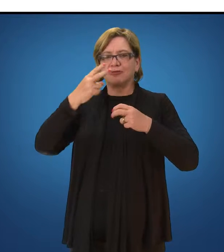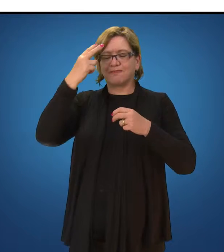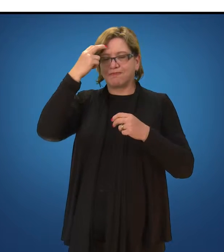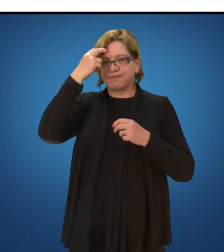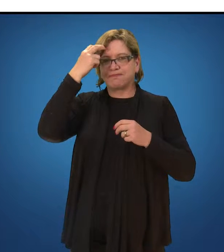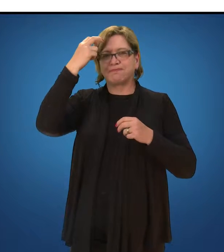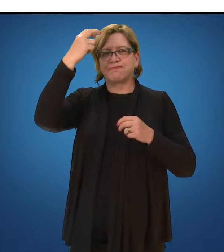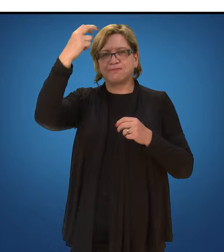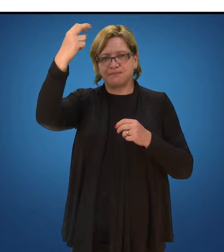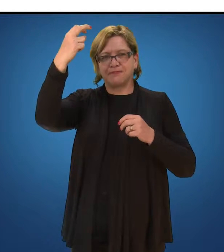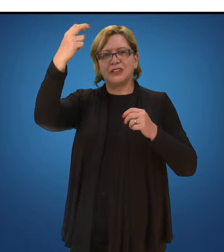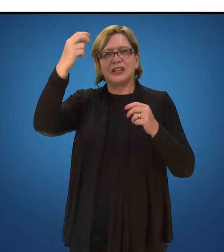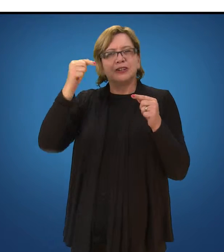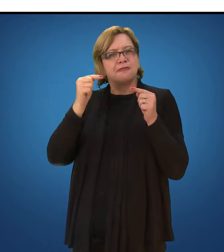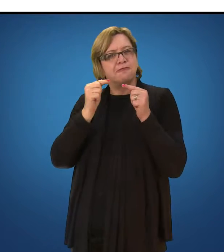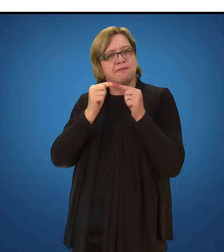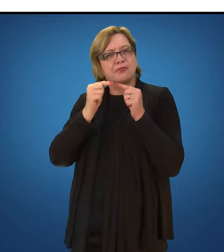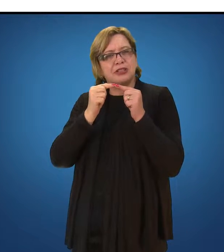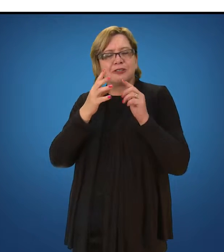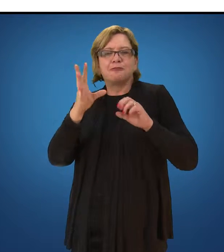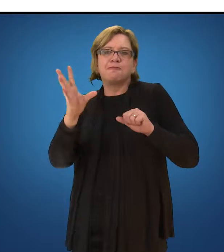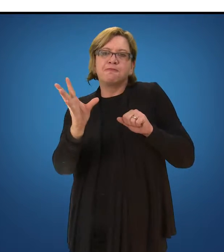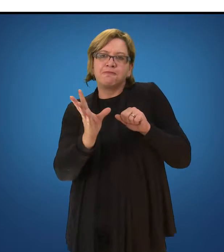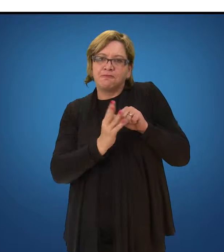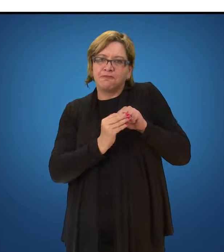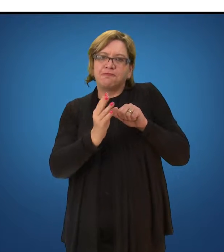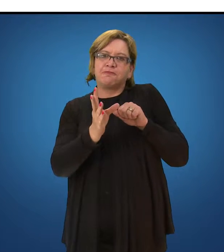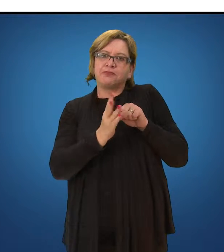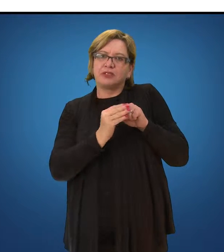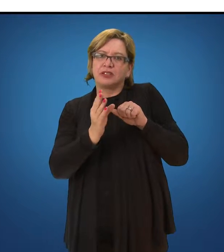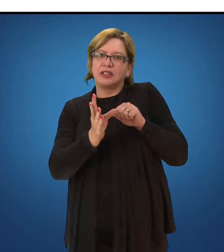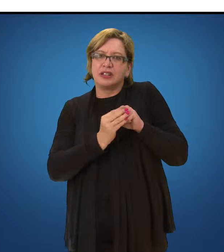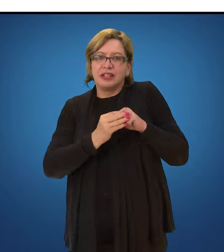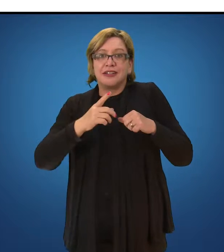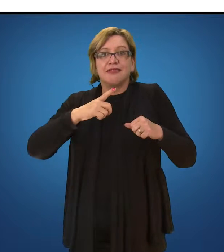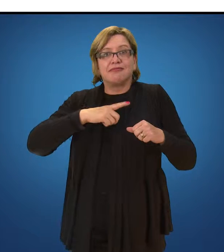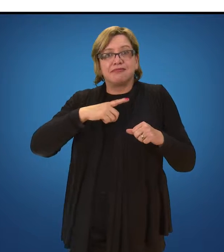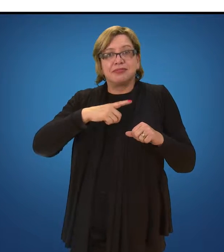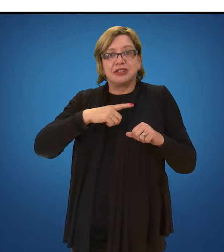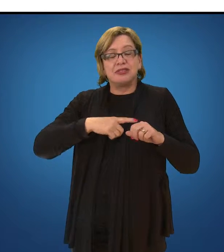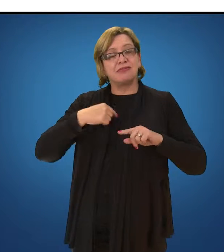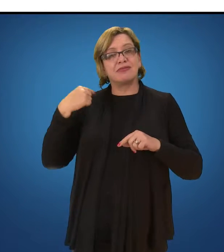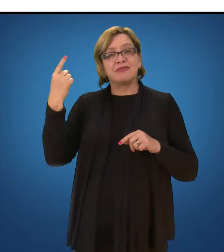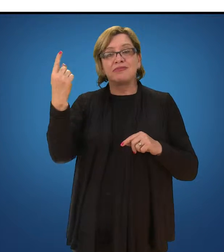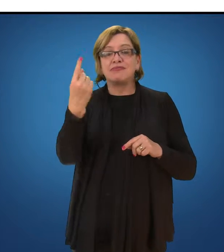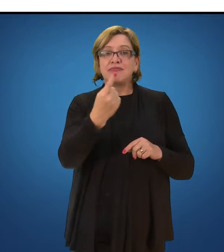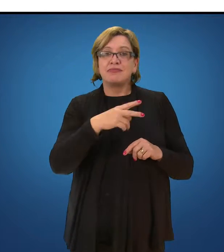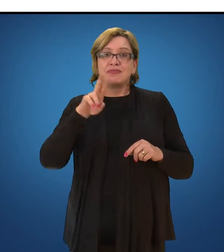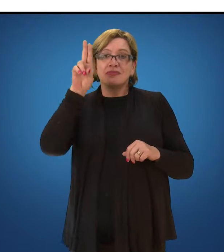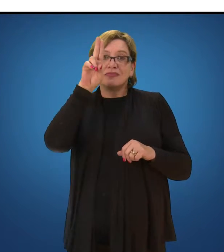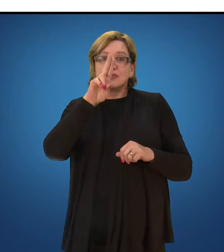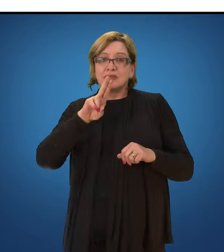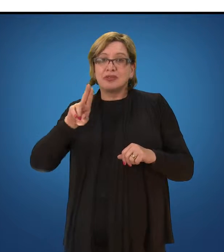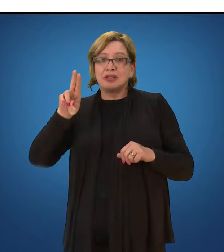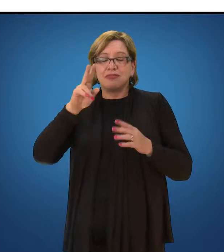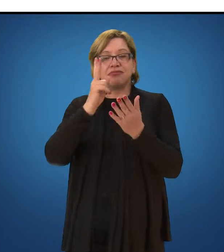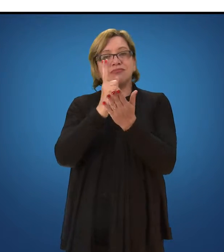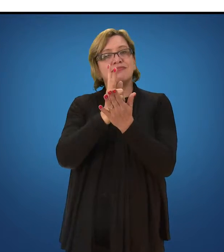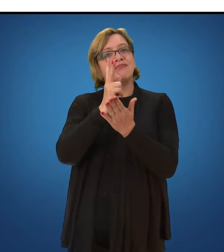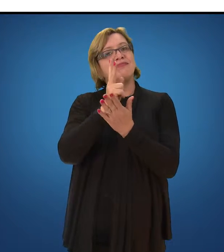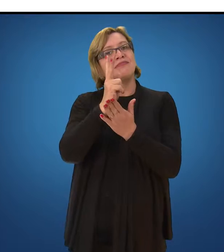isto é, capacidades que têm a ver com o conhecimento de que nós dispomos e que nós utilizamos o tempo todo.